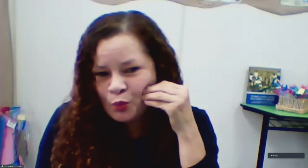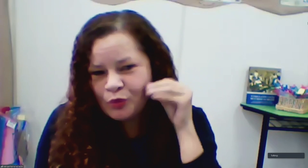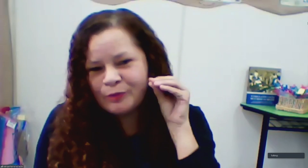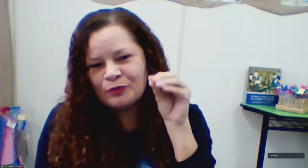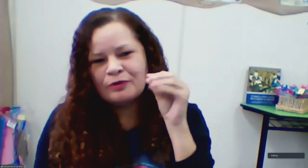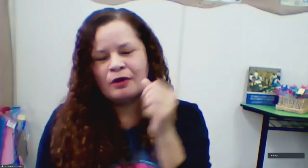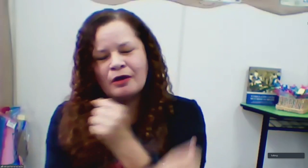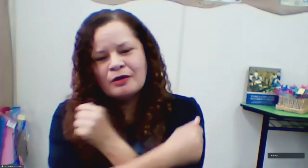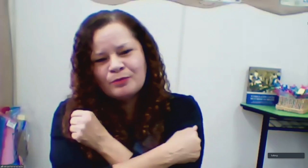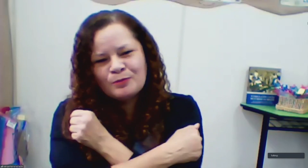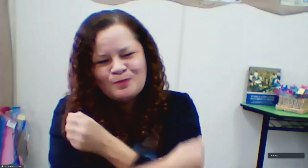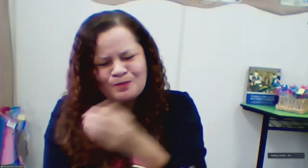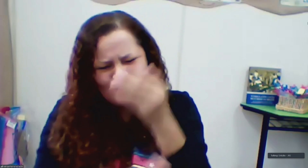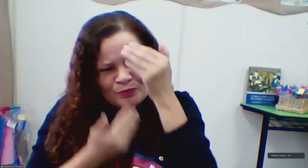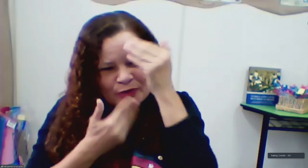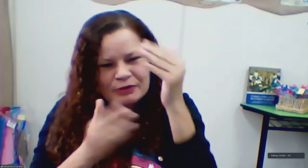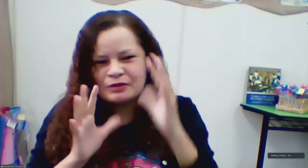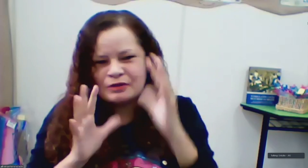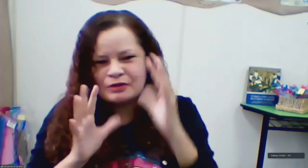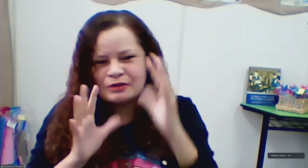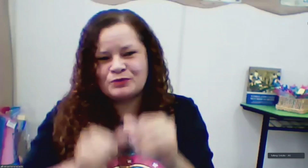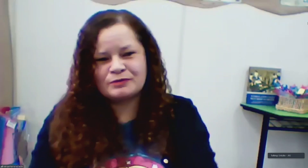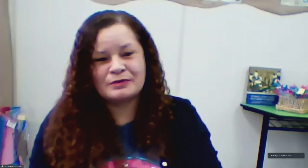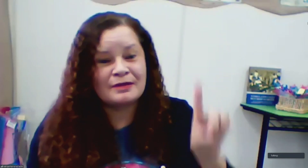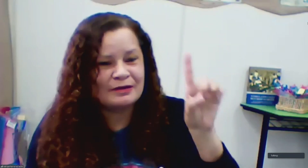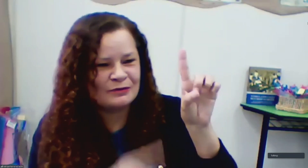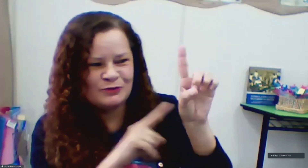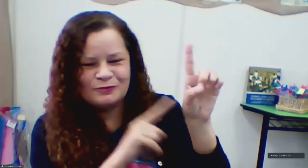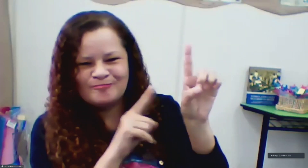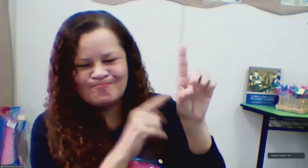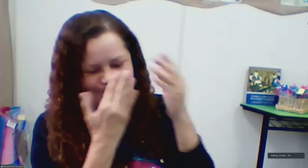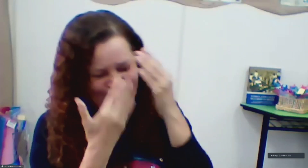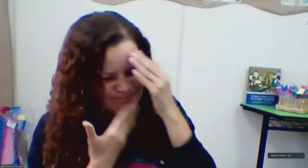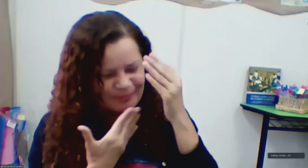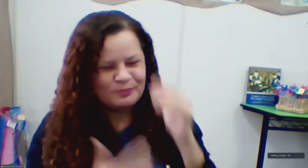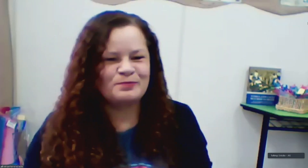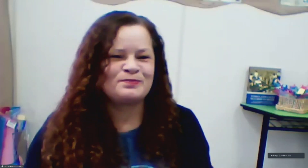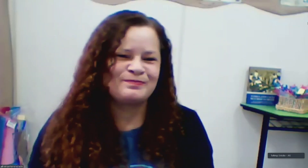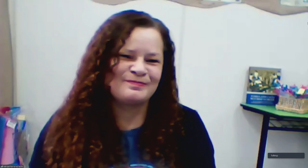minha filha. Eu amo muito. E olha, Deus abençoe.